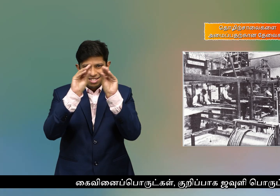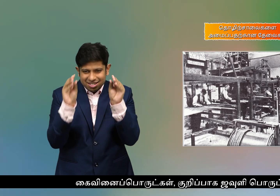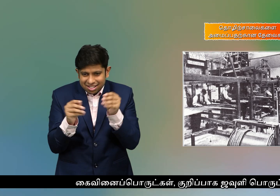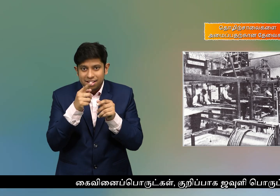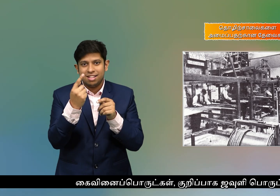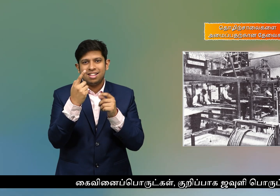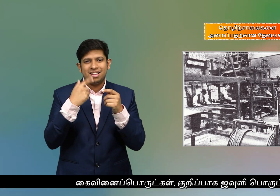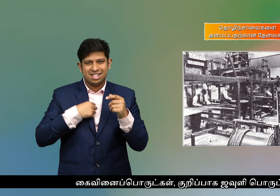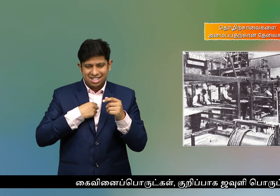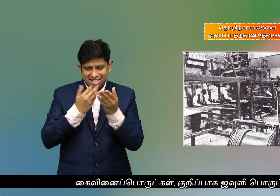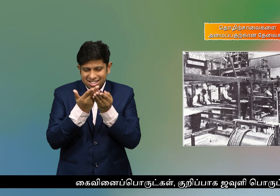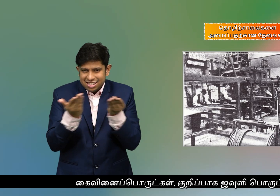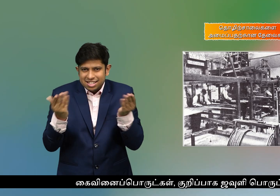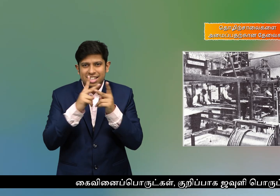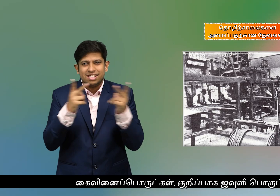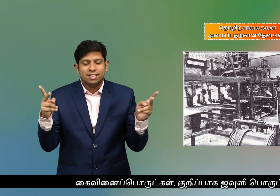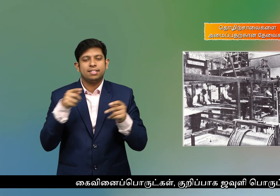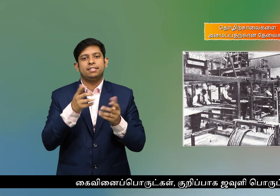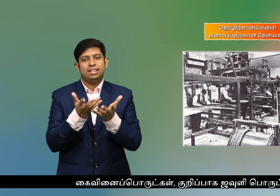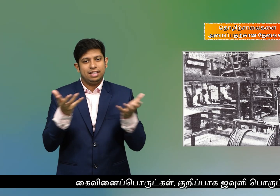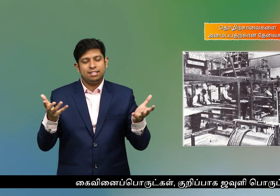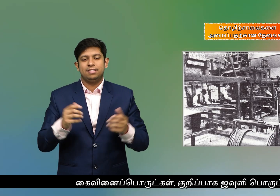குறிப்பாக ஜவுளி பொருட்கள்.